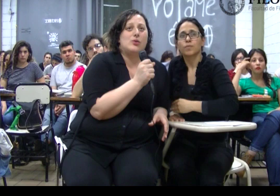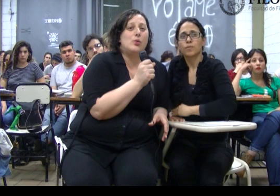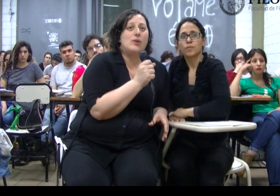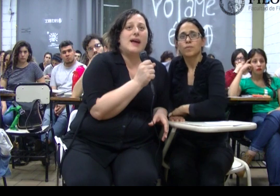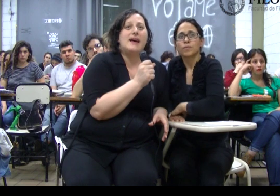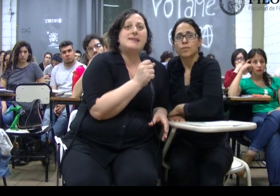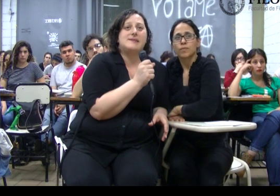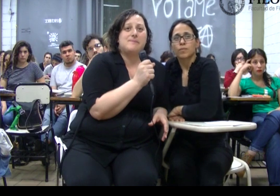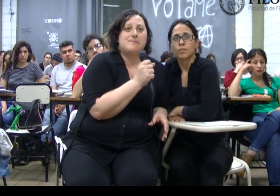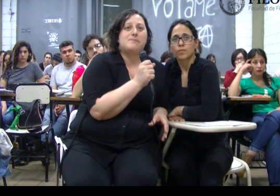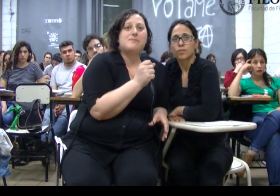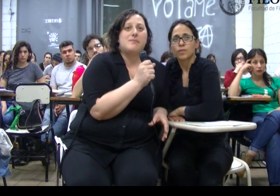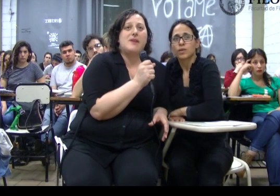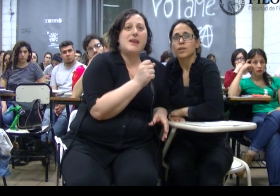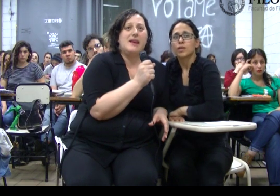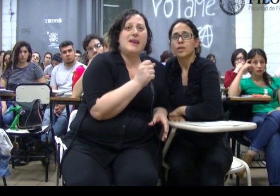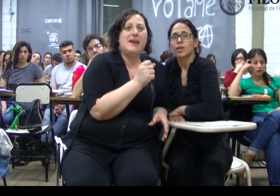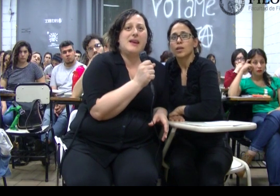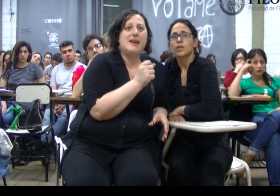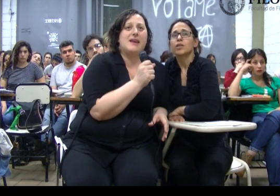Vinieron dudas,